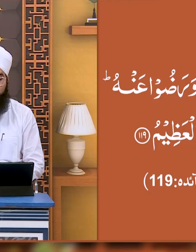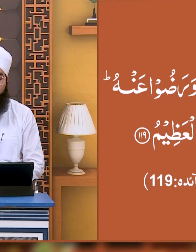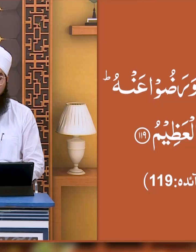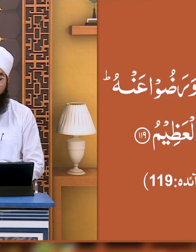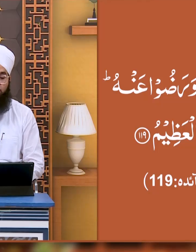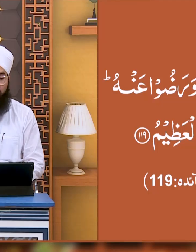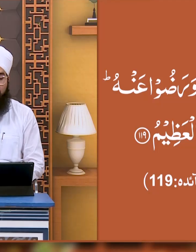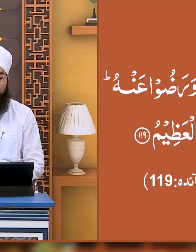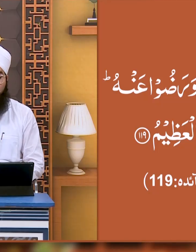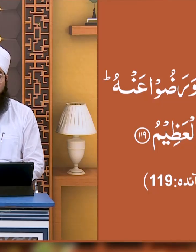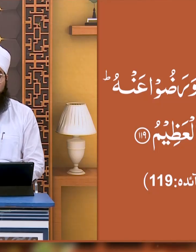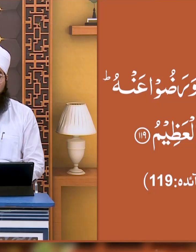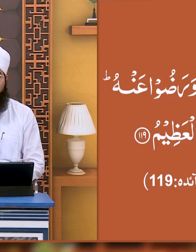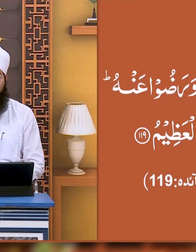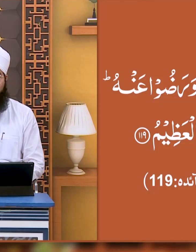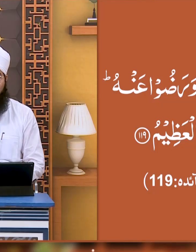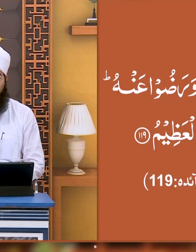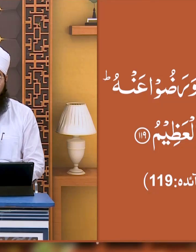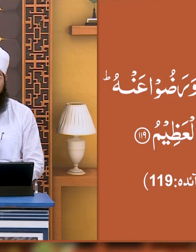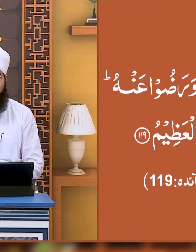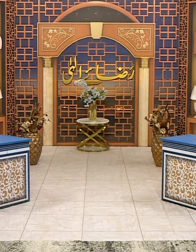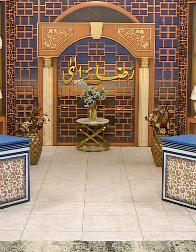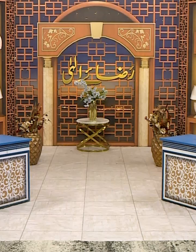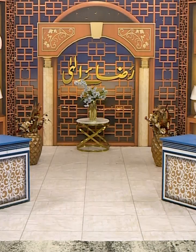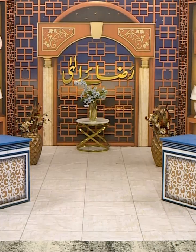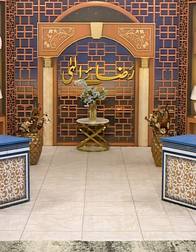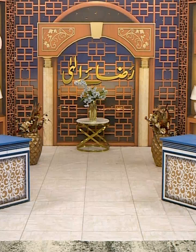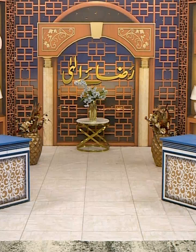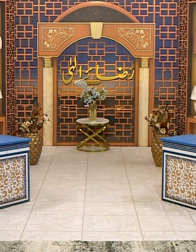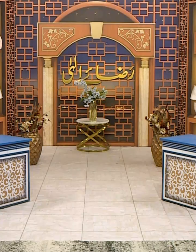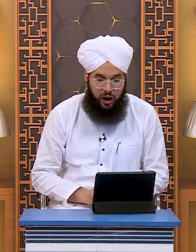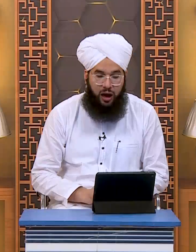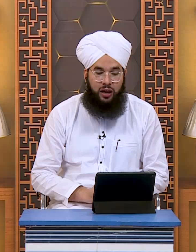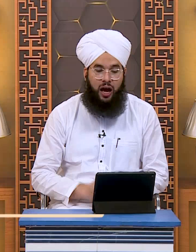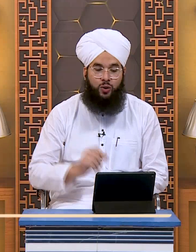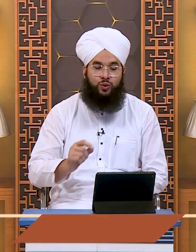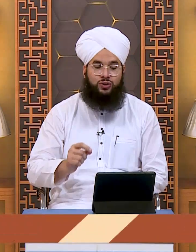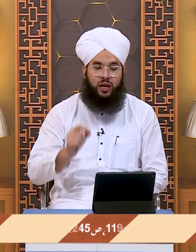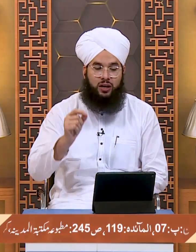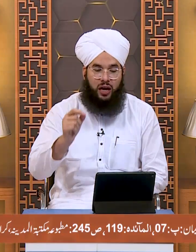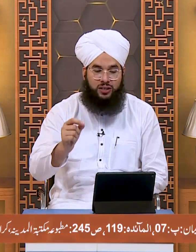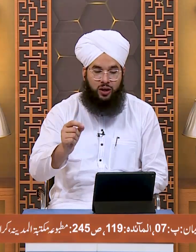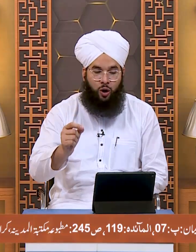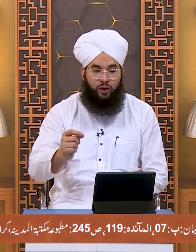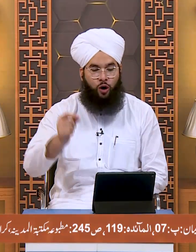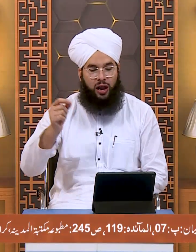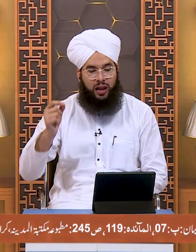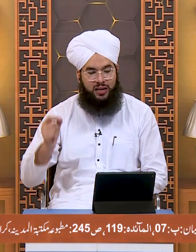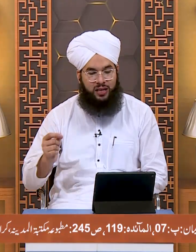ورضوا عنہ ذالک الفوز العظیم۔ ترجمہ کنز ایمان، اللہ ان سے راضی اور وہ اللہ سے